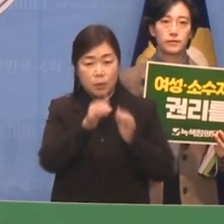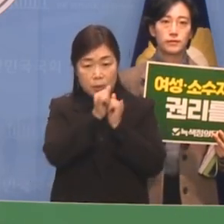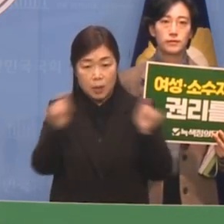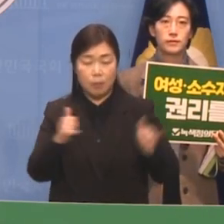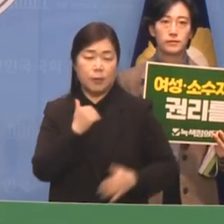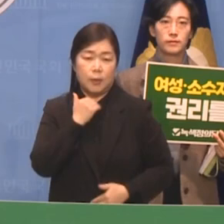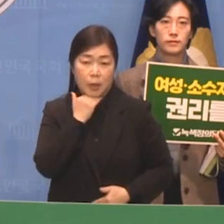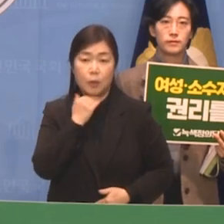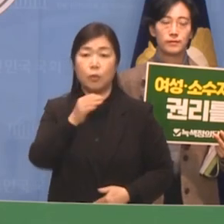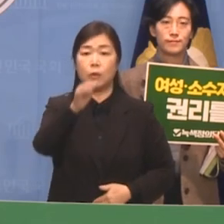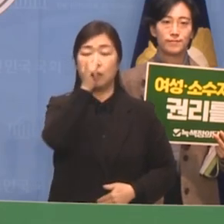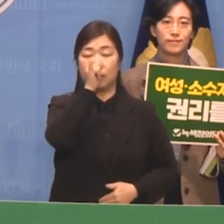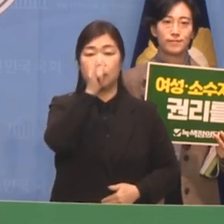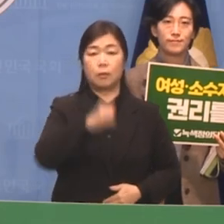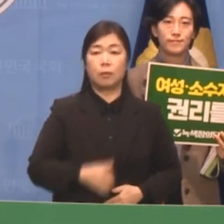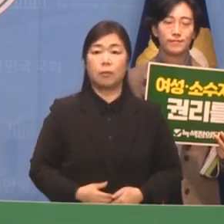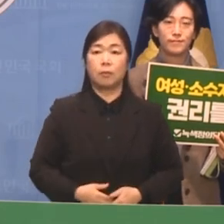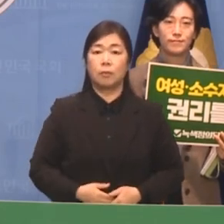그 기후정치인입니다.